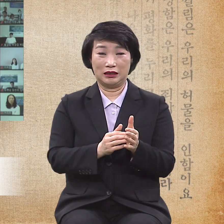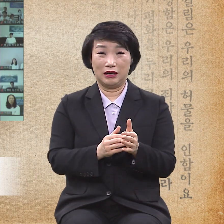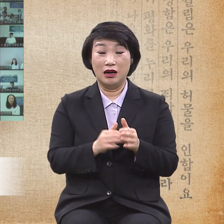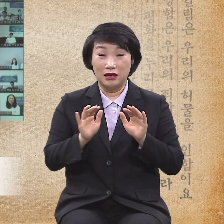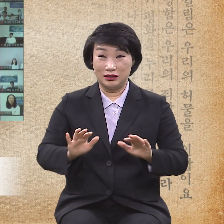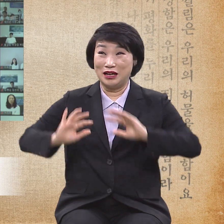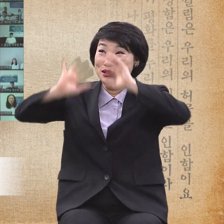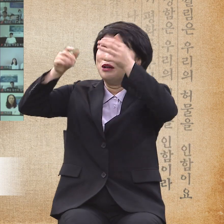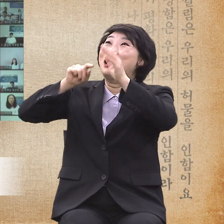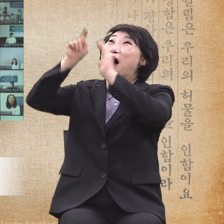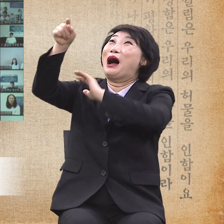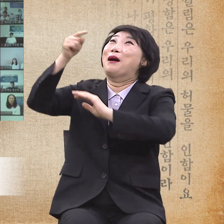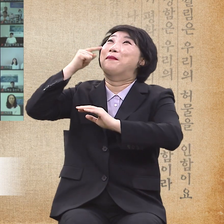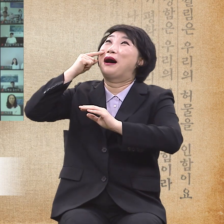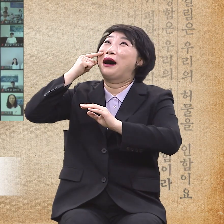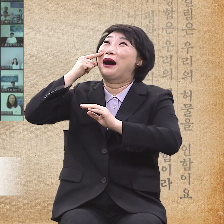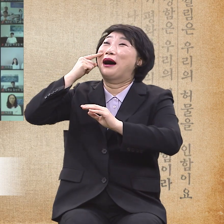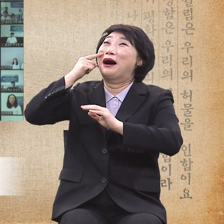근데 천국은